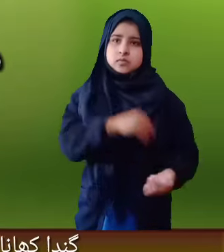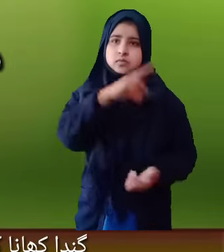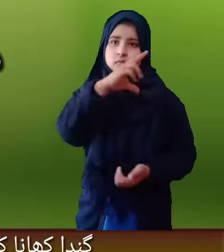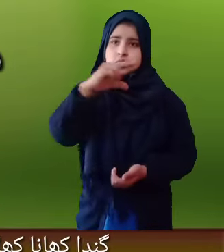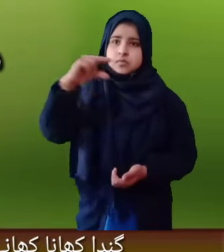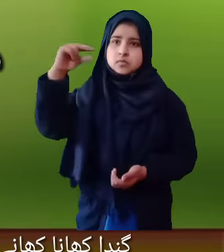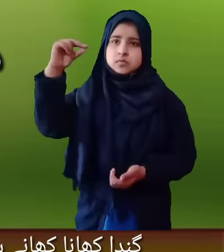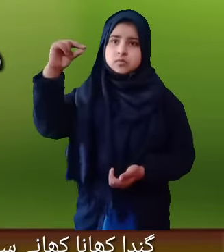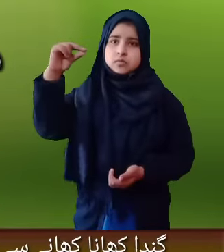मैदा